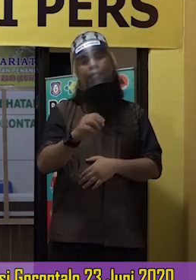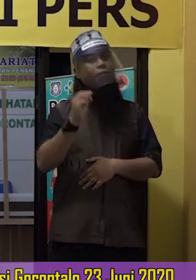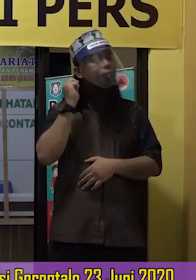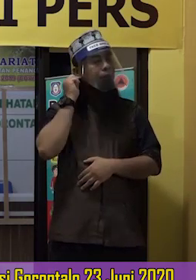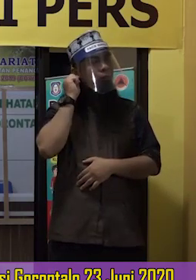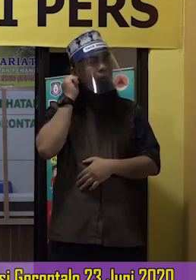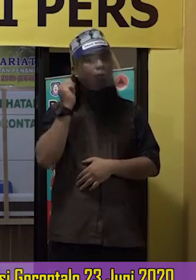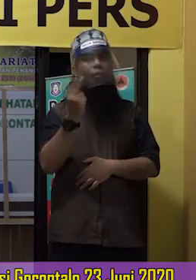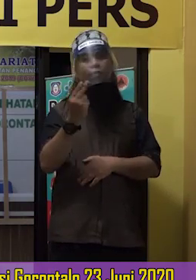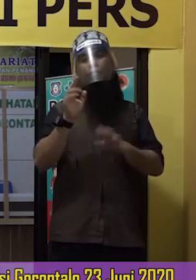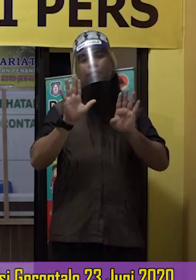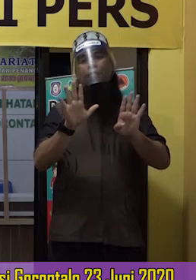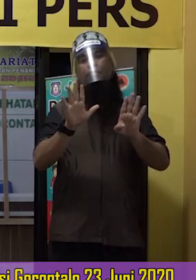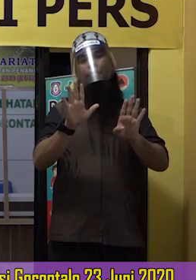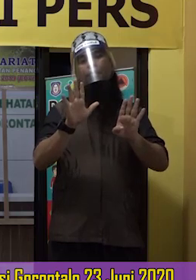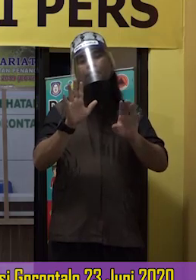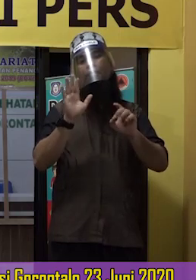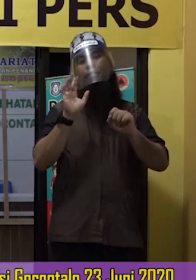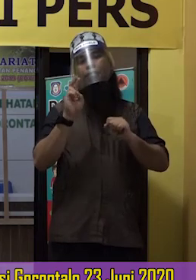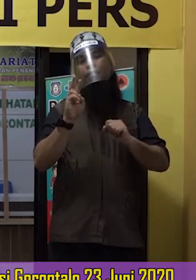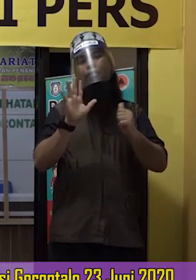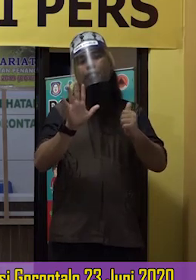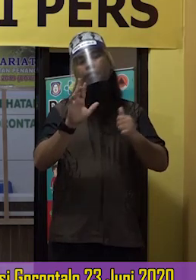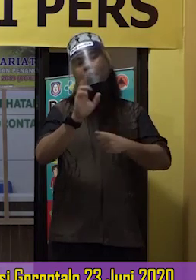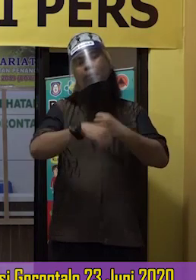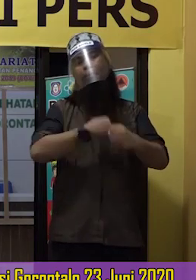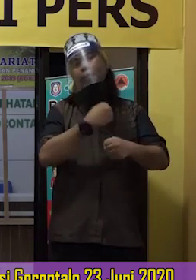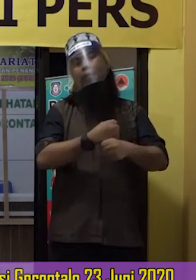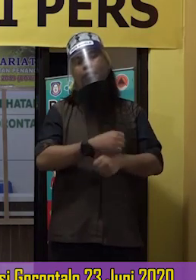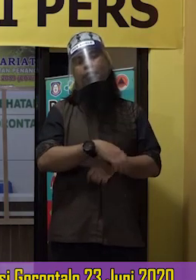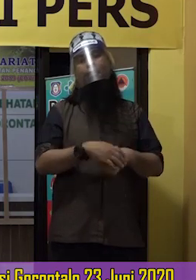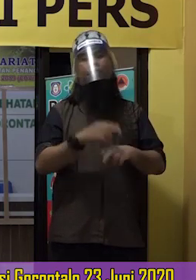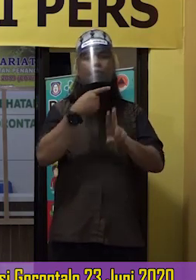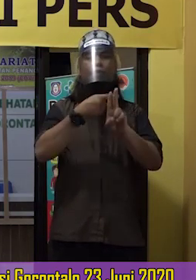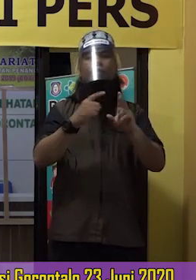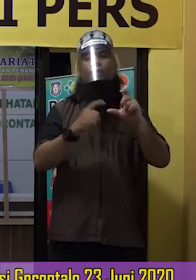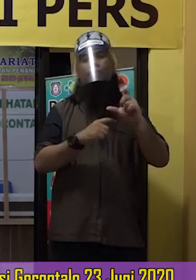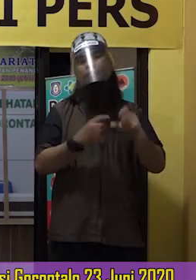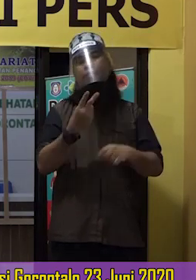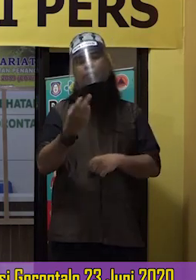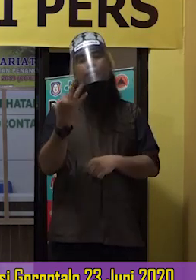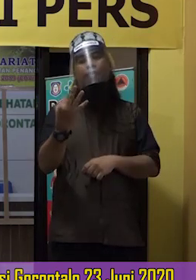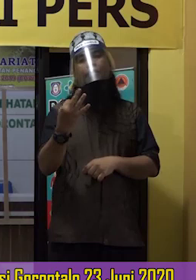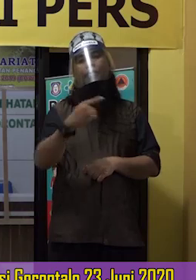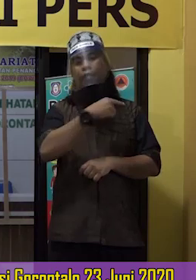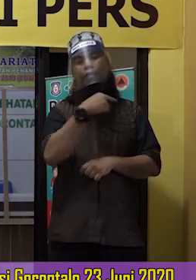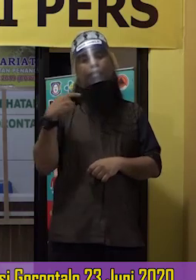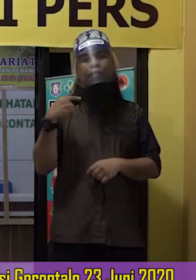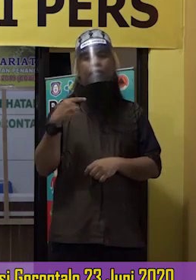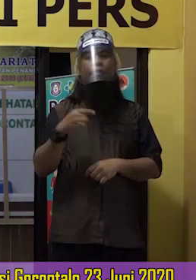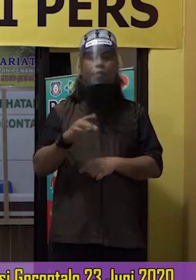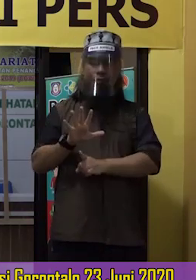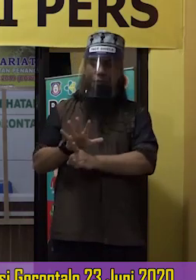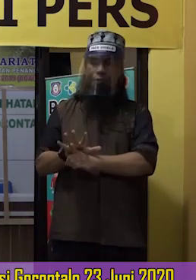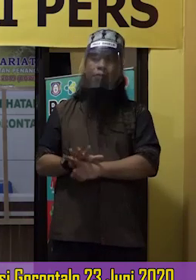perempuan 26 tahun. Hasil swab yang kedua dan ketiga PCR-nya negatif, dirawat selama